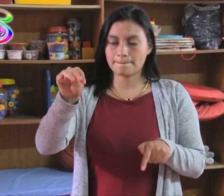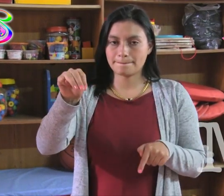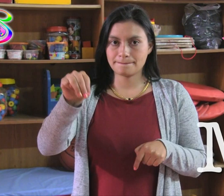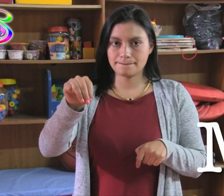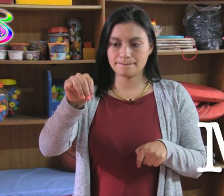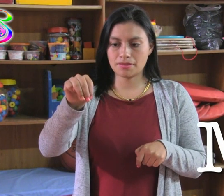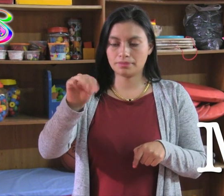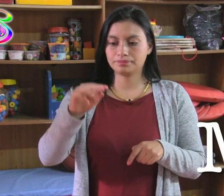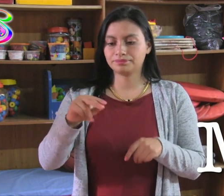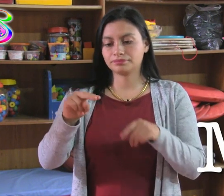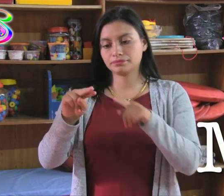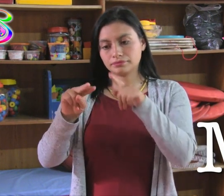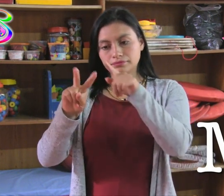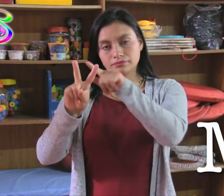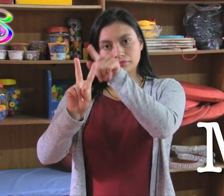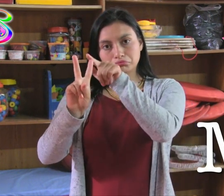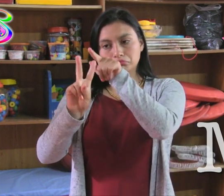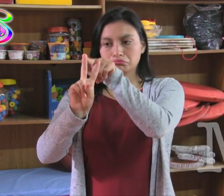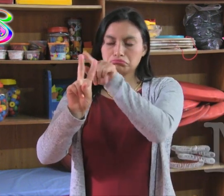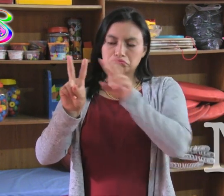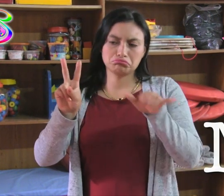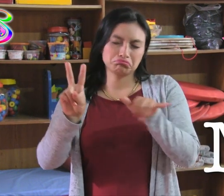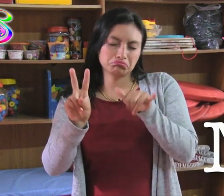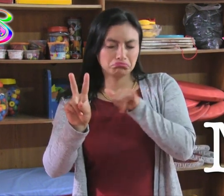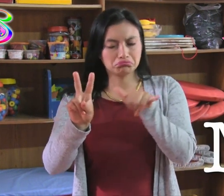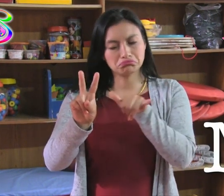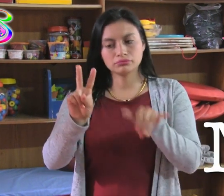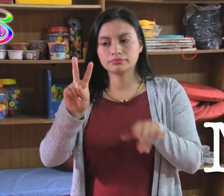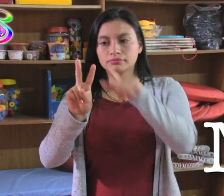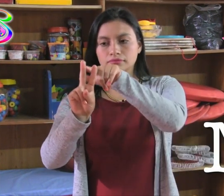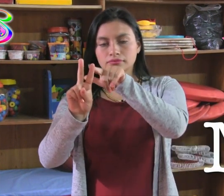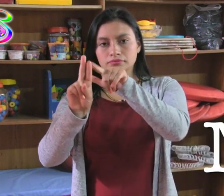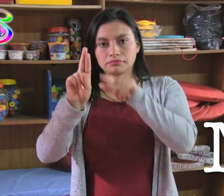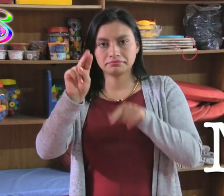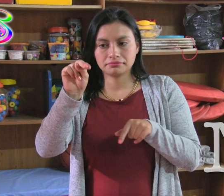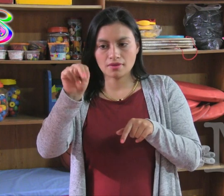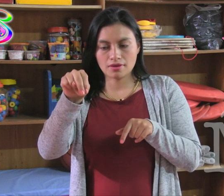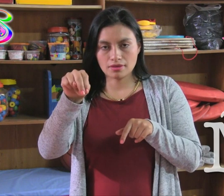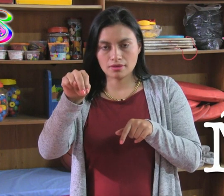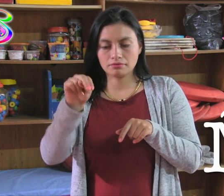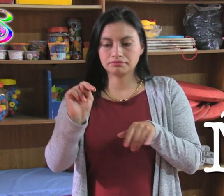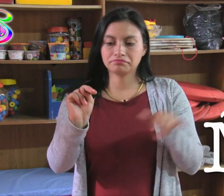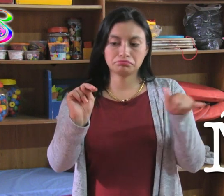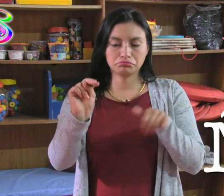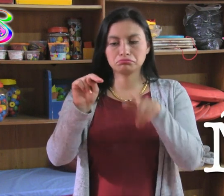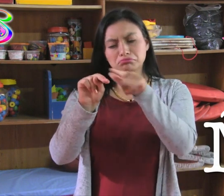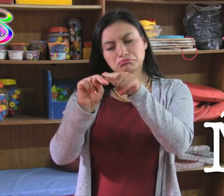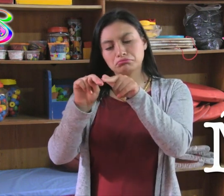La letra M, tres dedos sobre el dedo pulgar. La letra N, similar, dos dedos sobre el dedo pulgar. Y de la misma manera